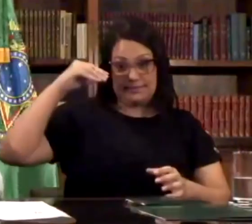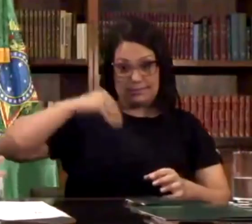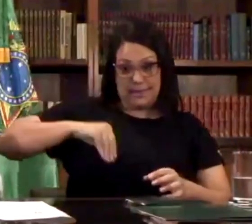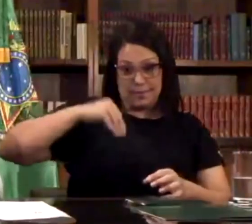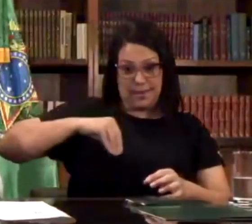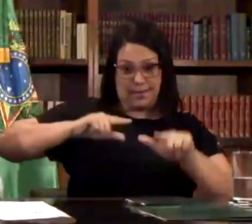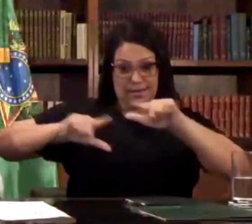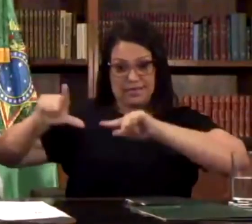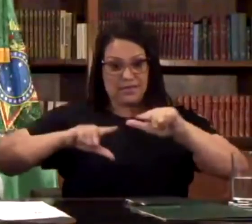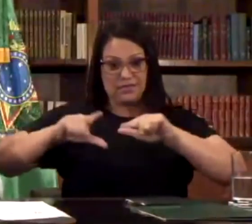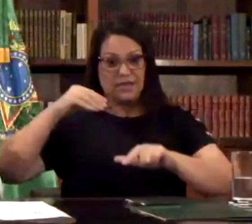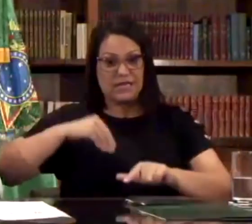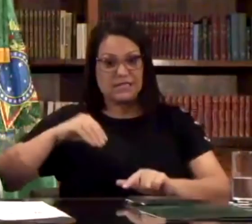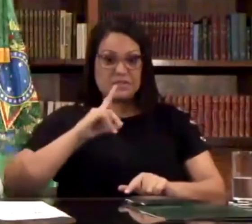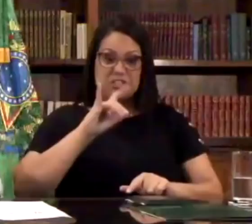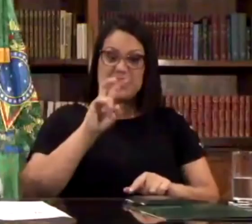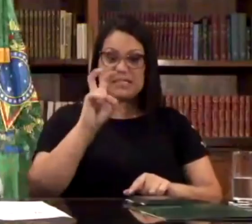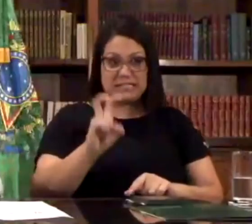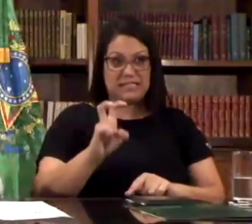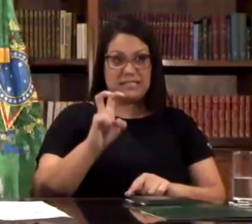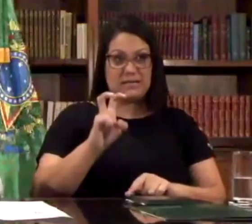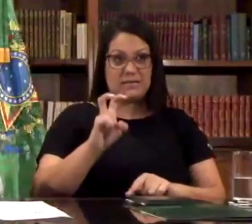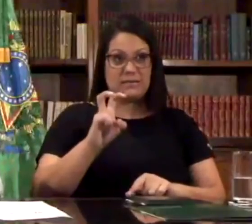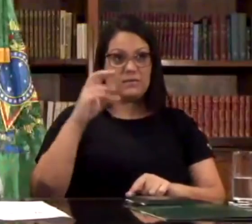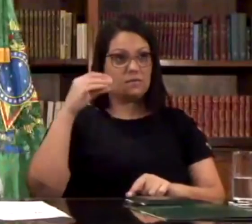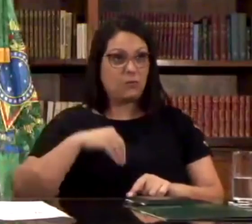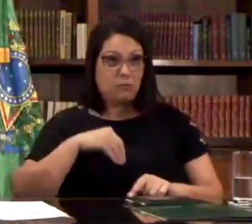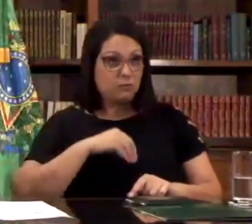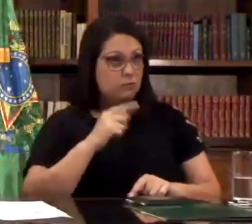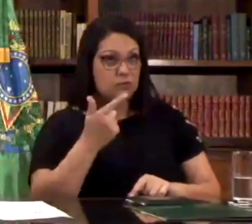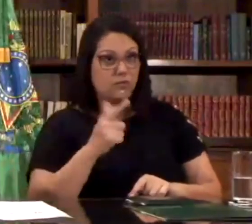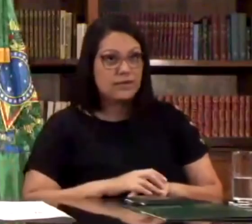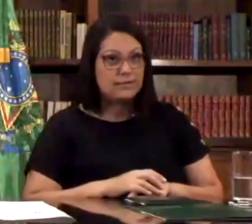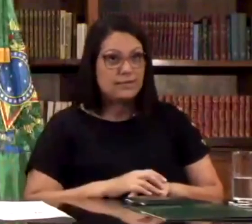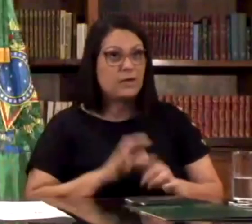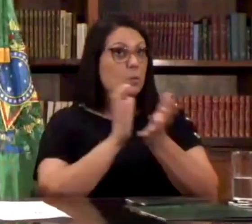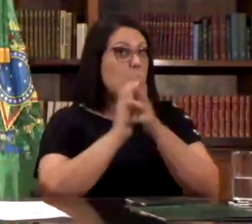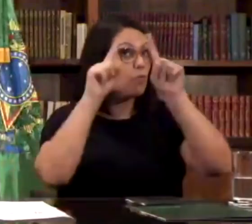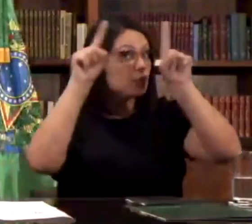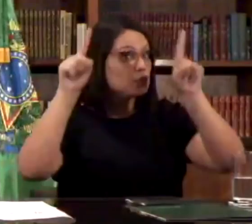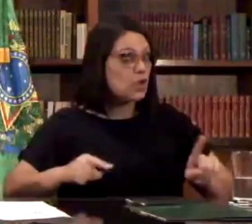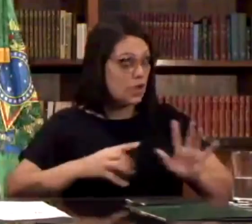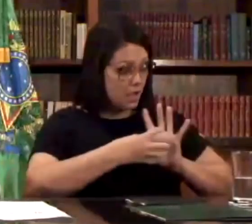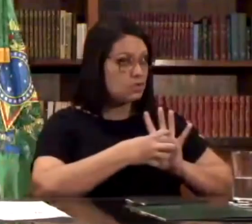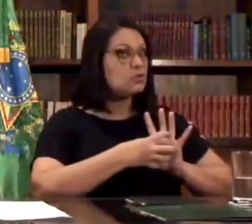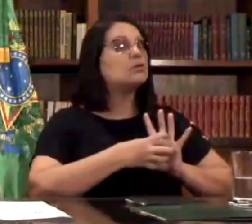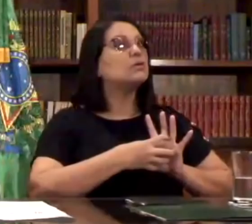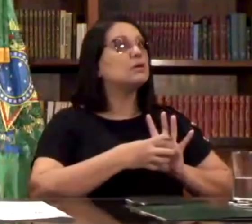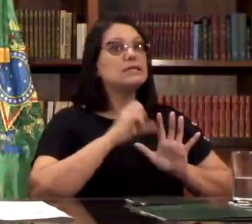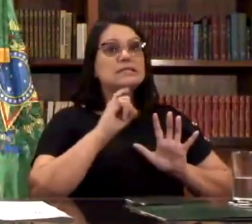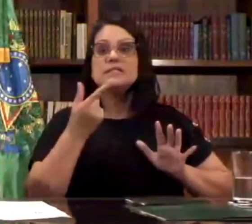agora receber, geralmente é por volta do dia 5 que recebe, os seletistas, não vai ter dinheiro. O servidor público tem que entender, se não